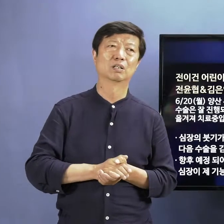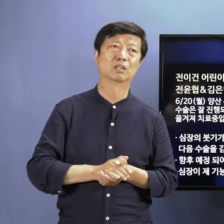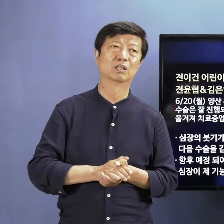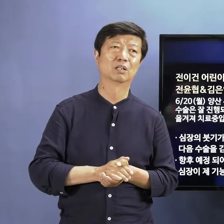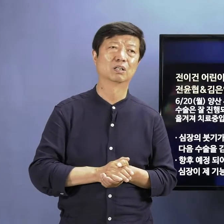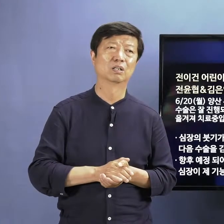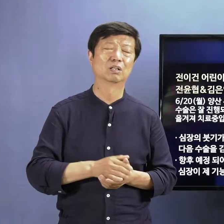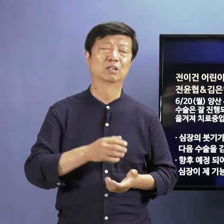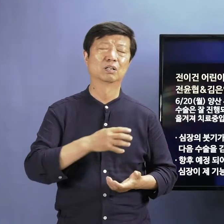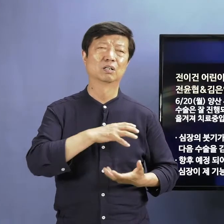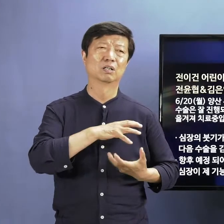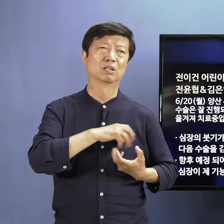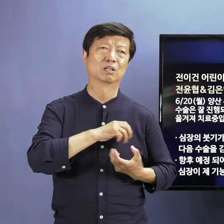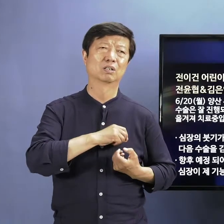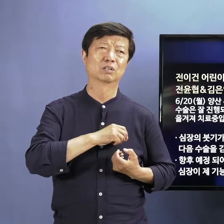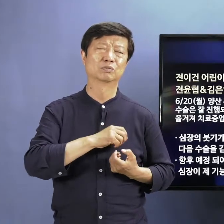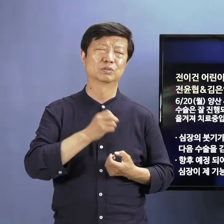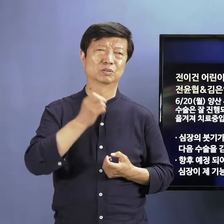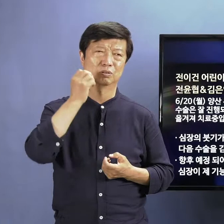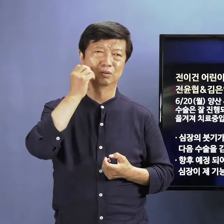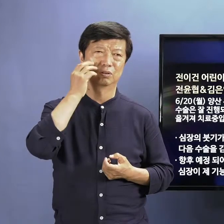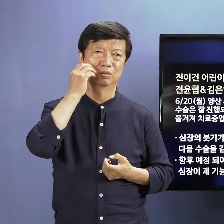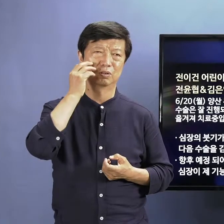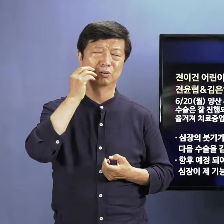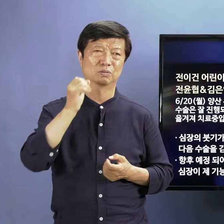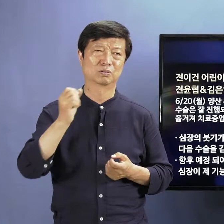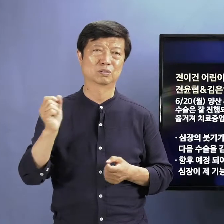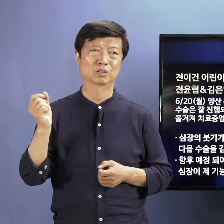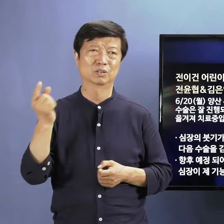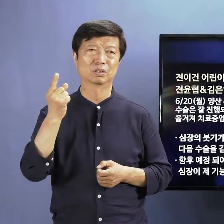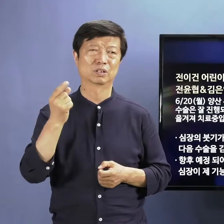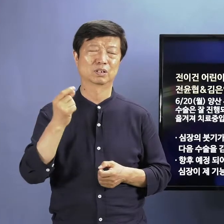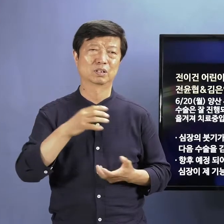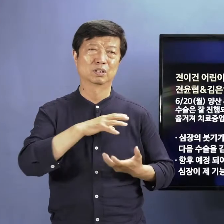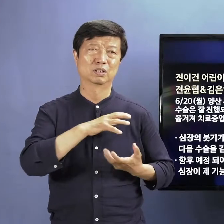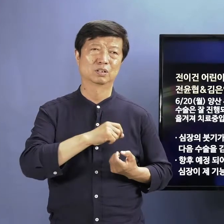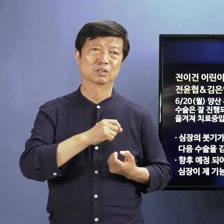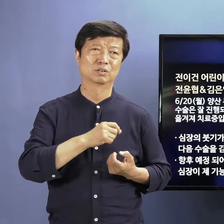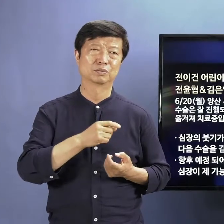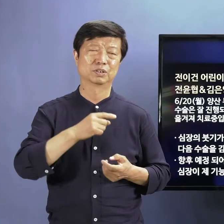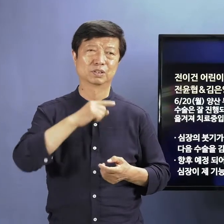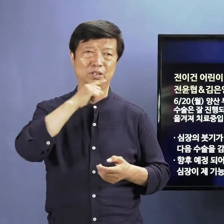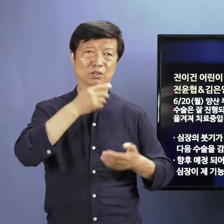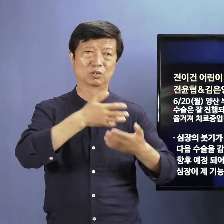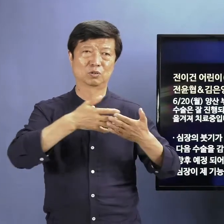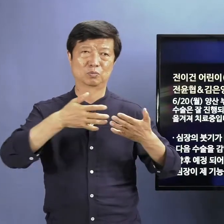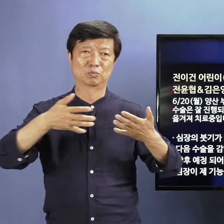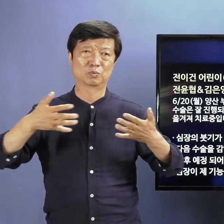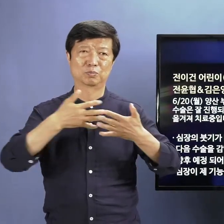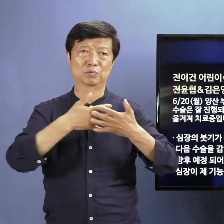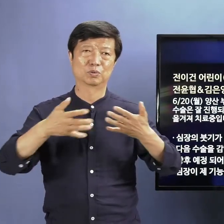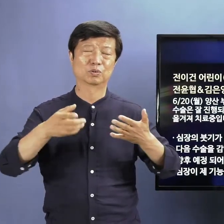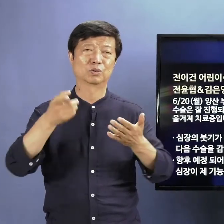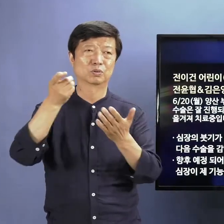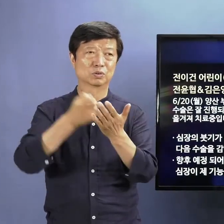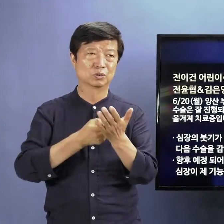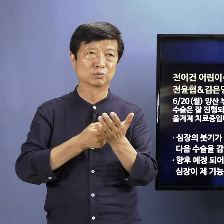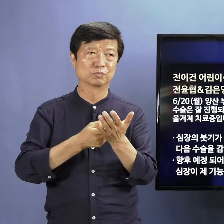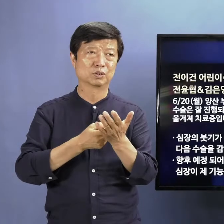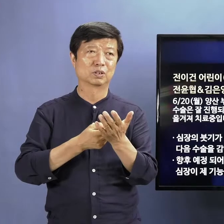심장에 기형으로 인한 혈관 수술을 지난 20일 월날 했습니다. 수술 잘 되었지만 붓기